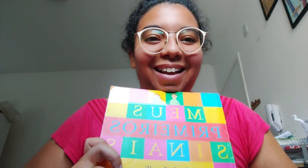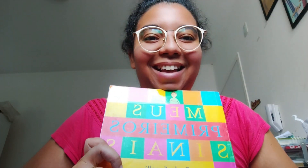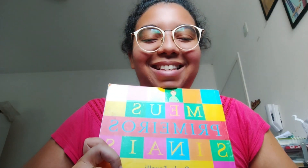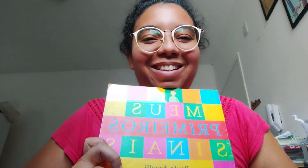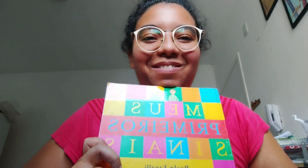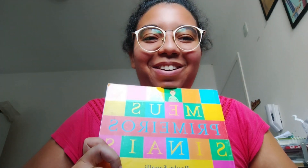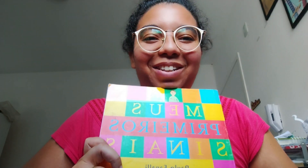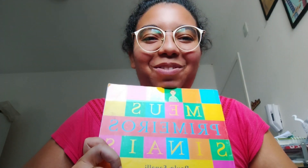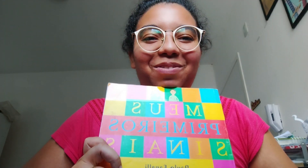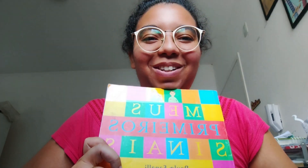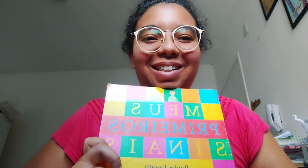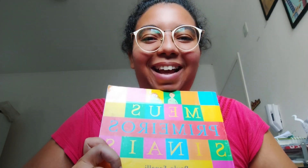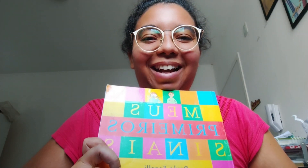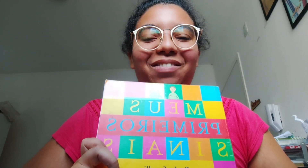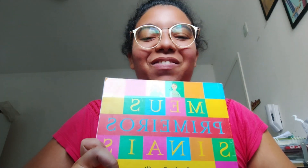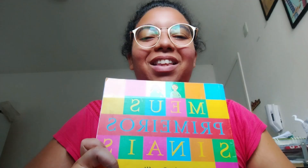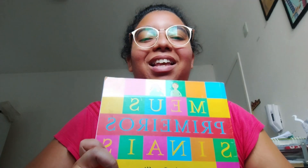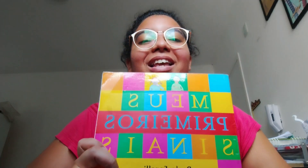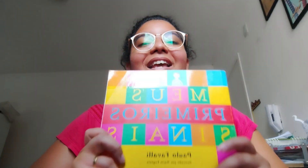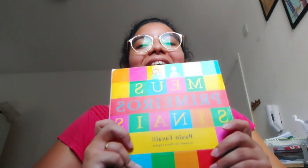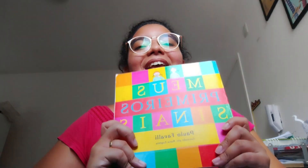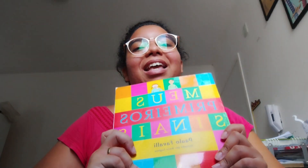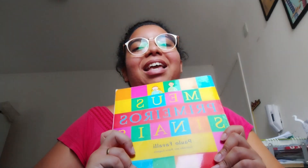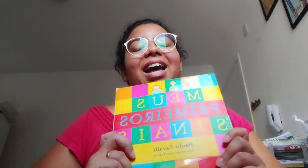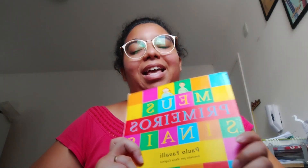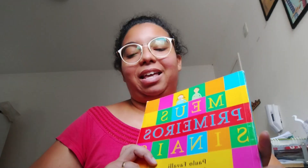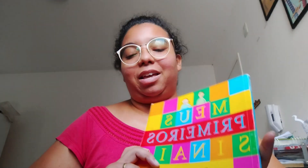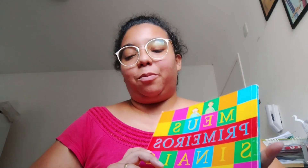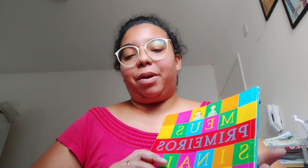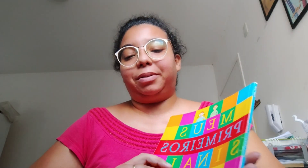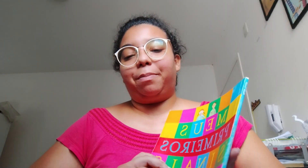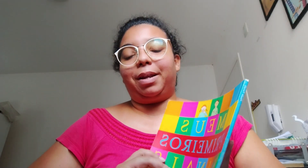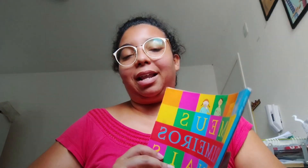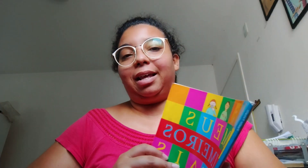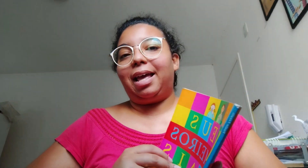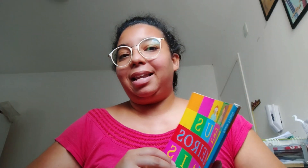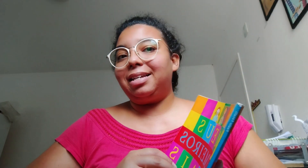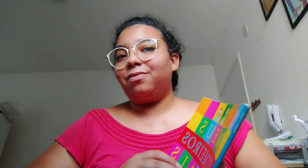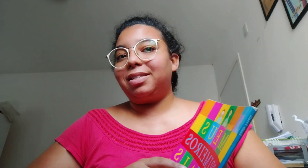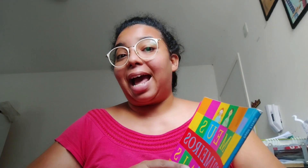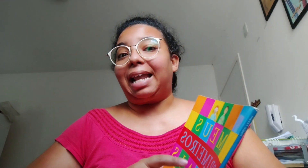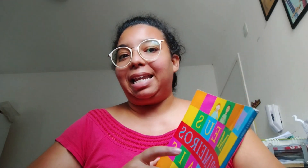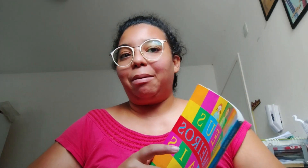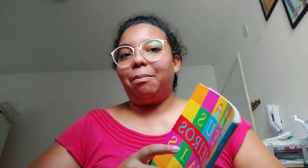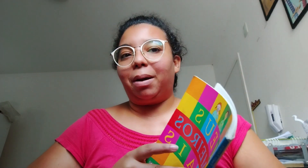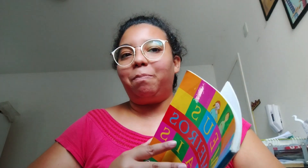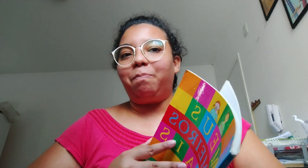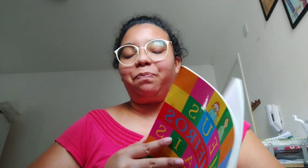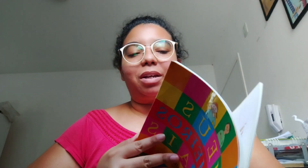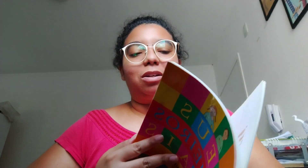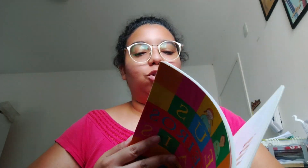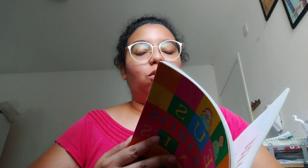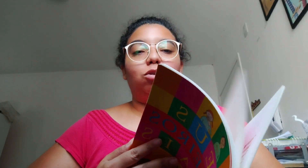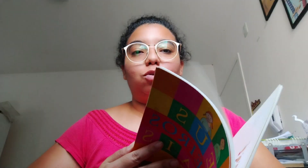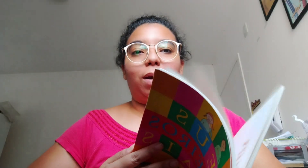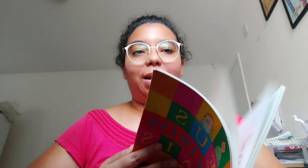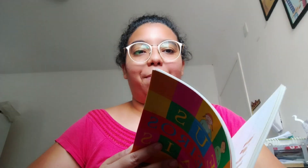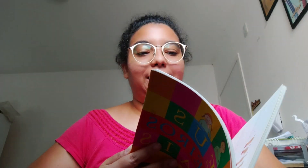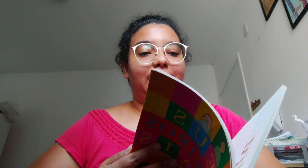não é o da biblioteca. E aí, eu perguntei pra ela, Elis, você anima de continuar aprendendo